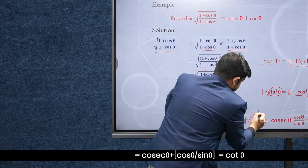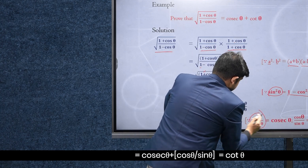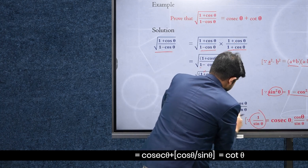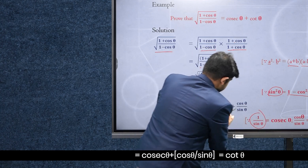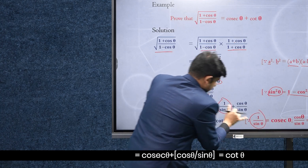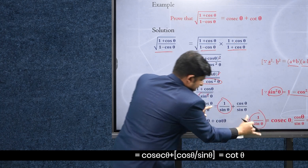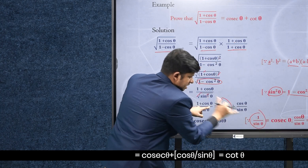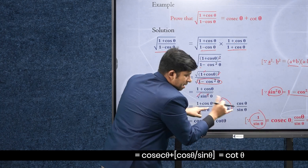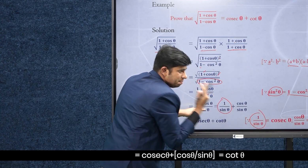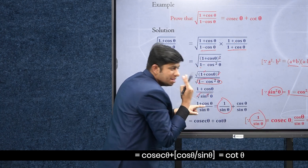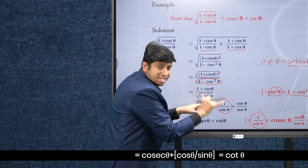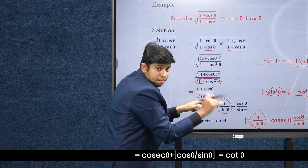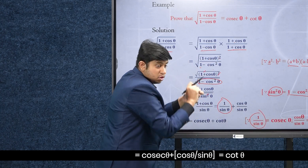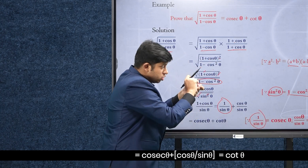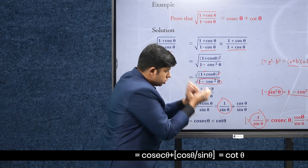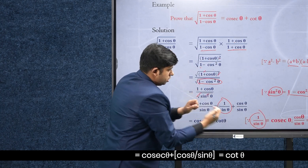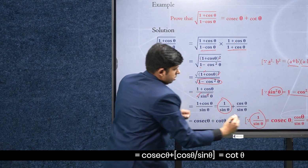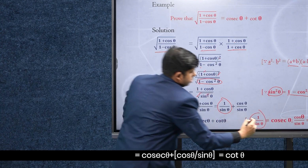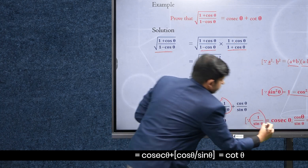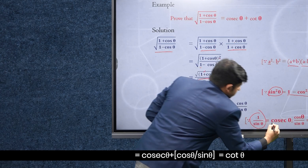इक्वल्स कोसेक कोसिन इक्वल्स कॉट।